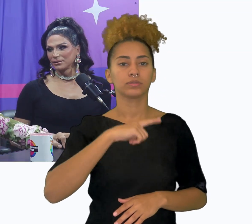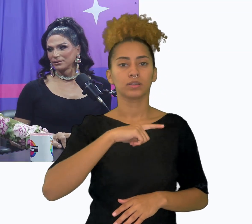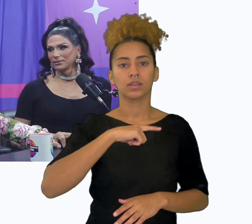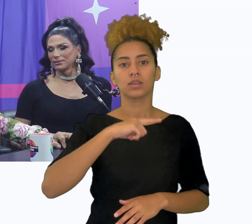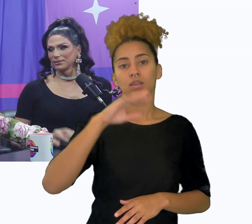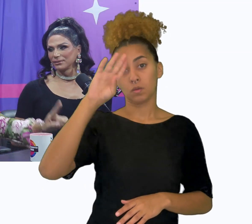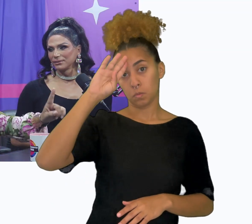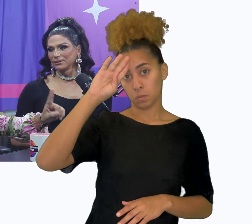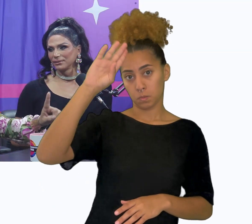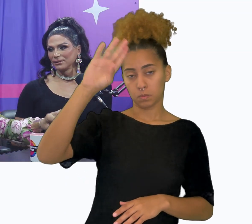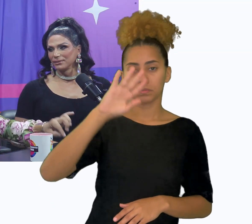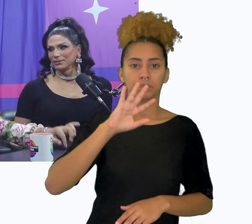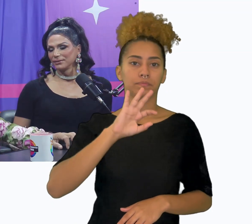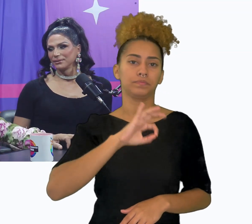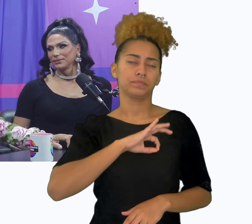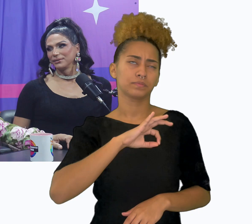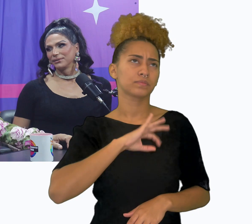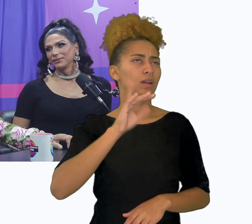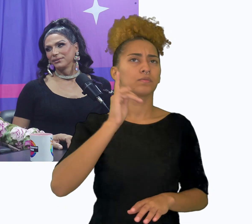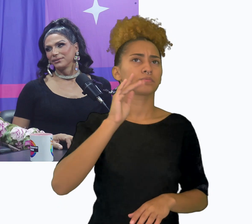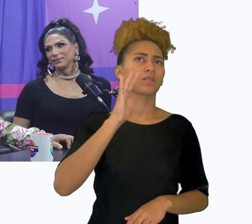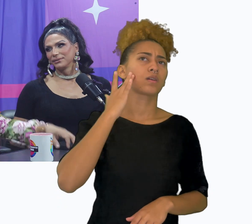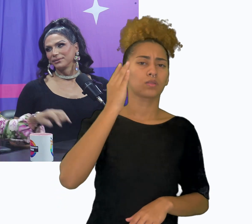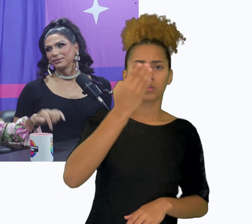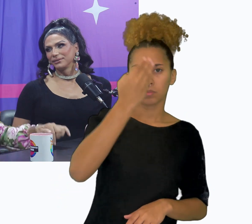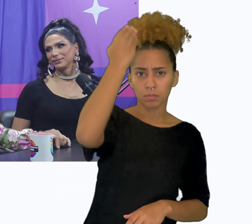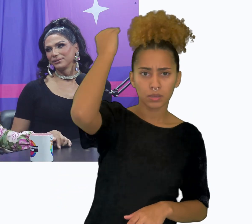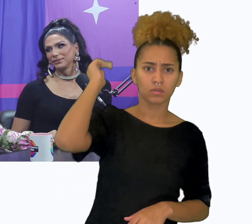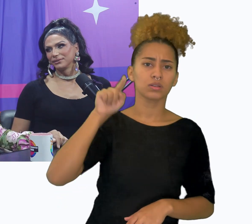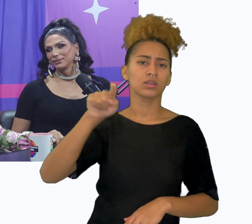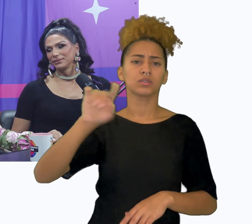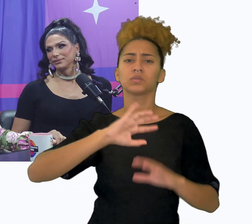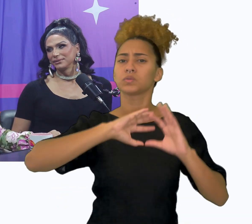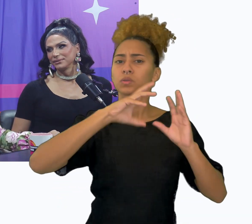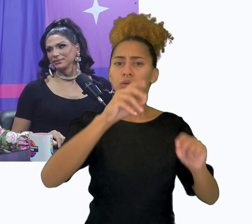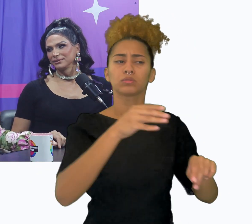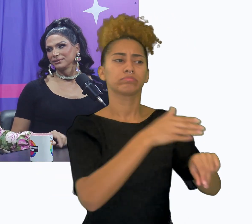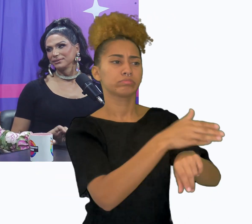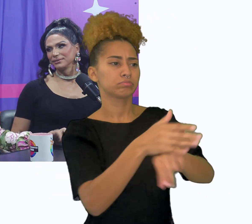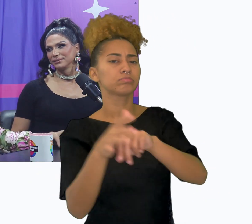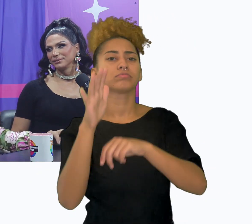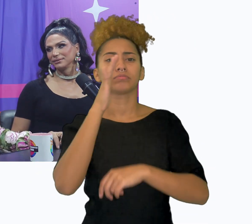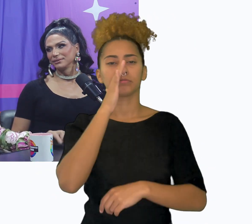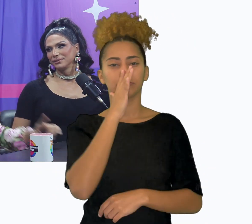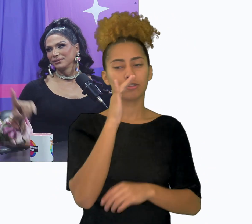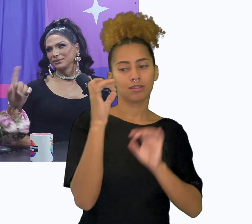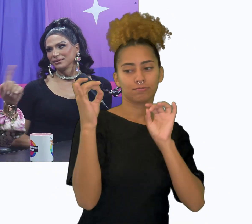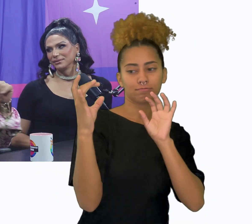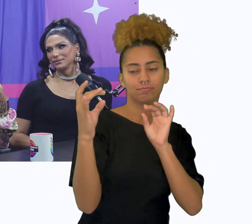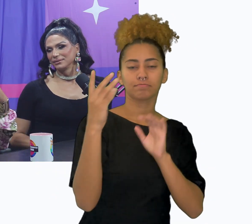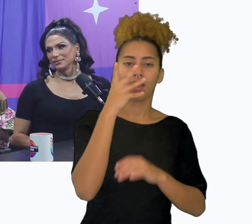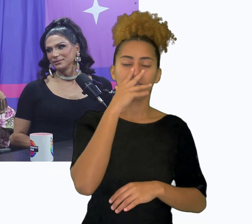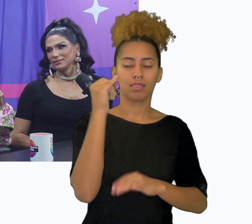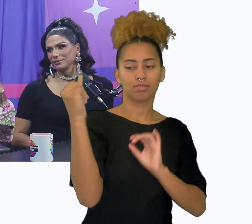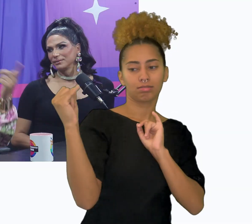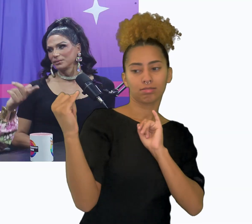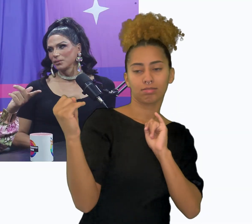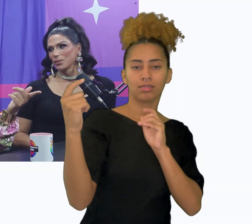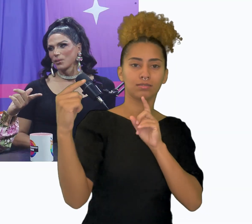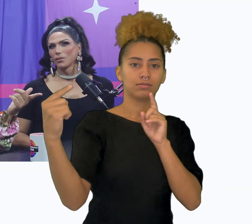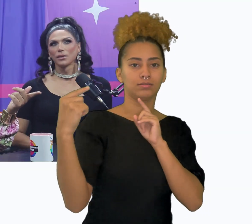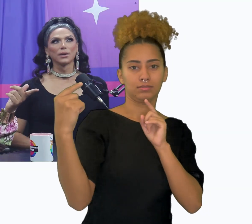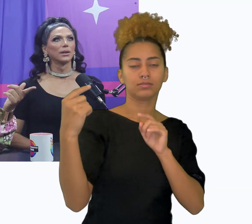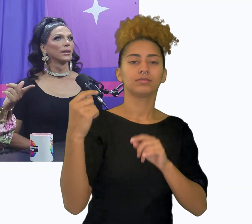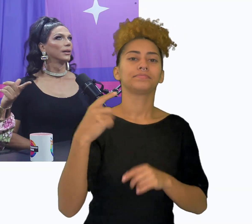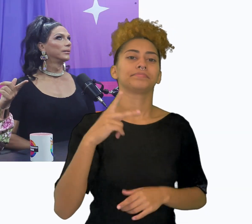da polícia dos bombeiros que ele foi pra todas as sessões e ele flertava com... Eu nunca... Na verdade, eu soube